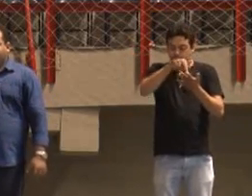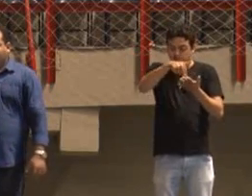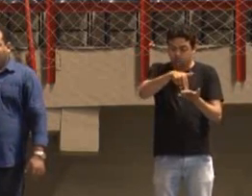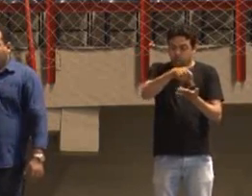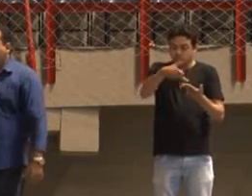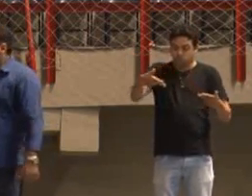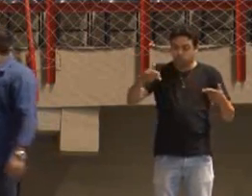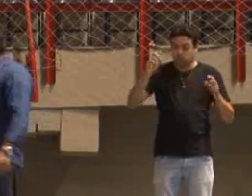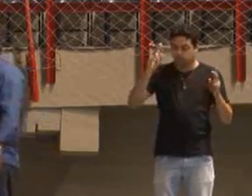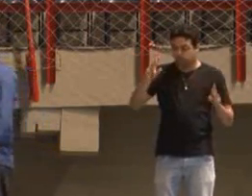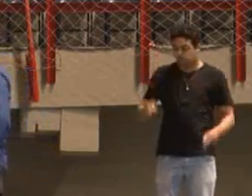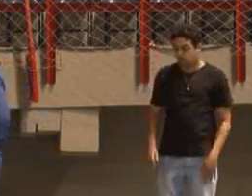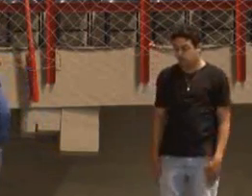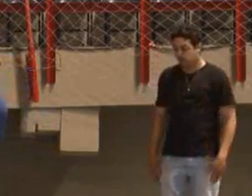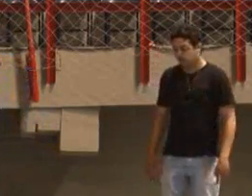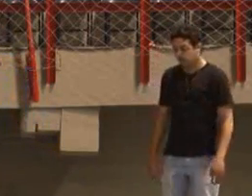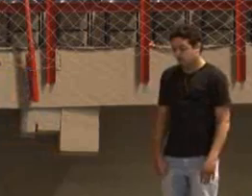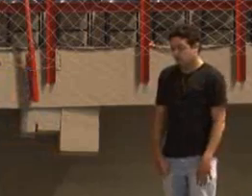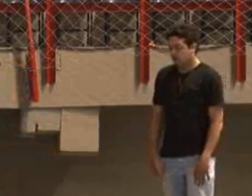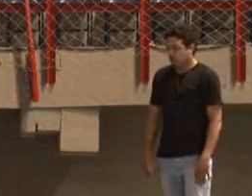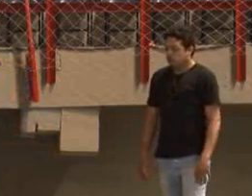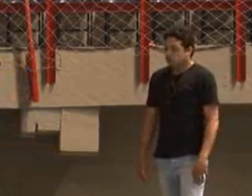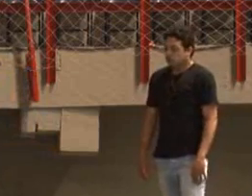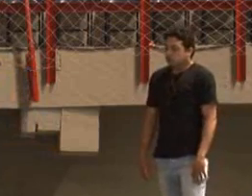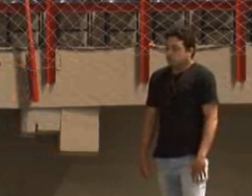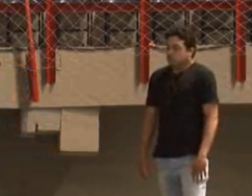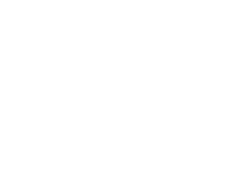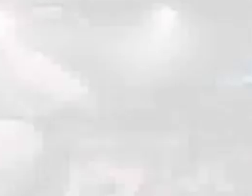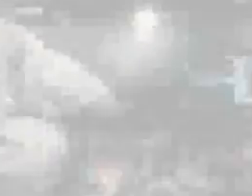Ok? Tranquilinho? Pode colocar o 2 aí para a moçada.